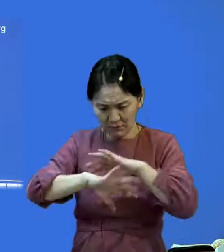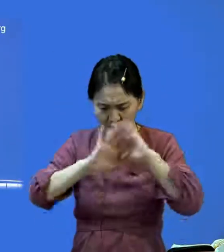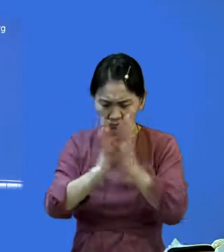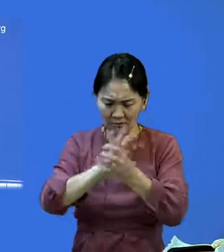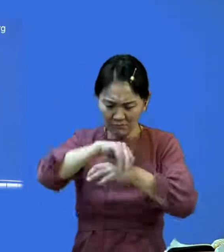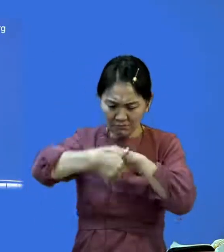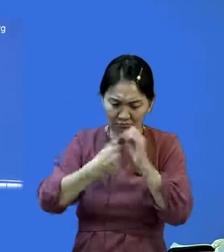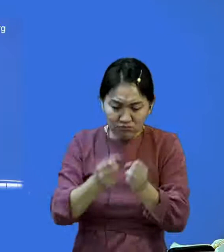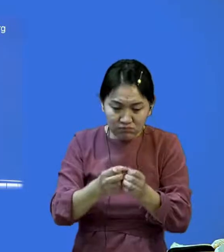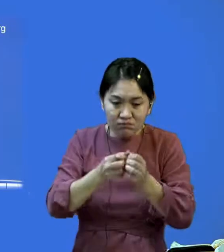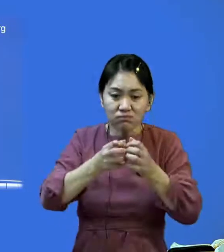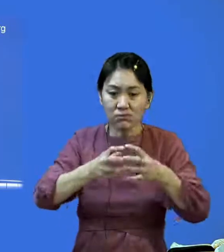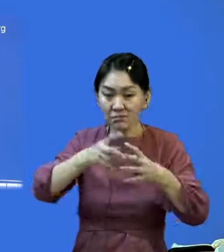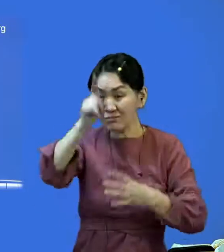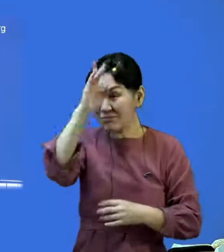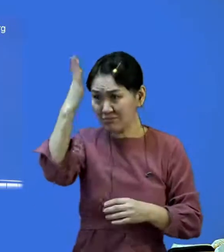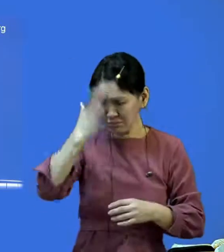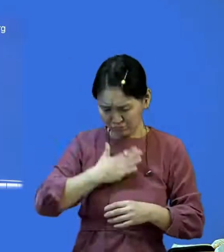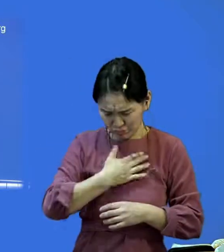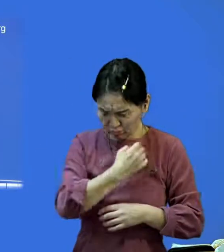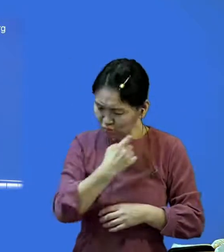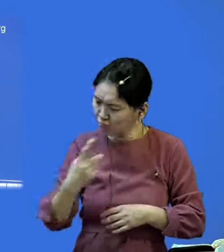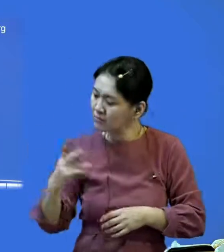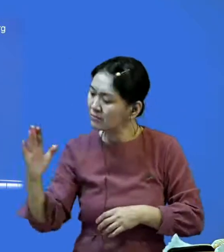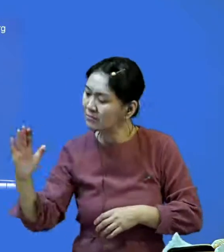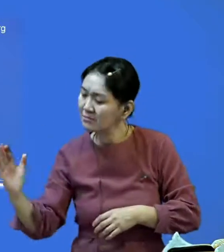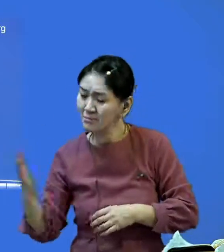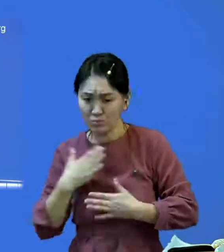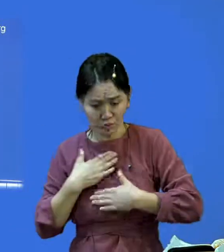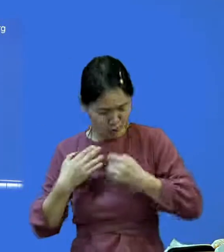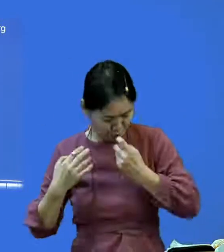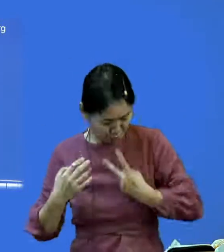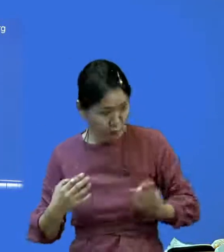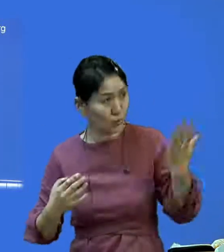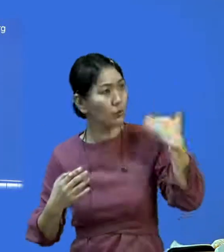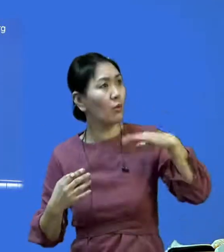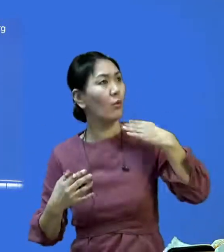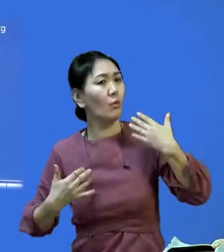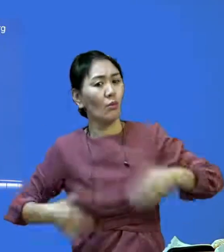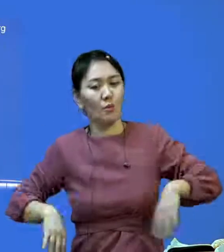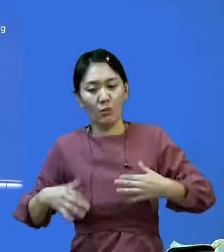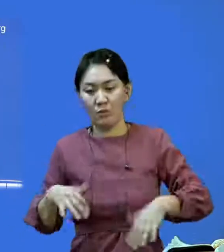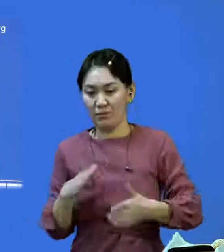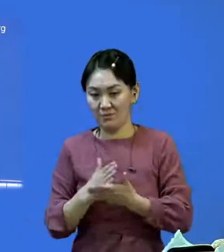бурхан миний хүү гэж байна биднийг дуудахта.